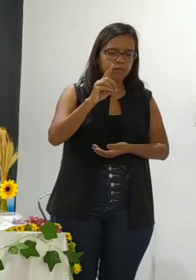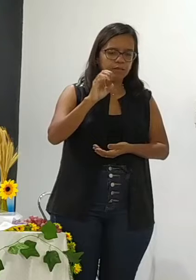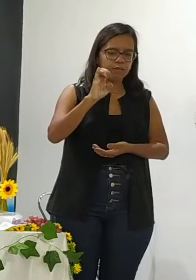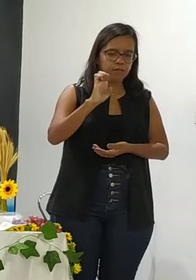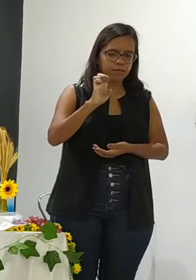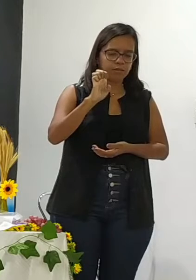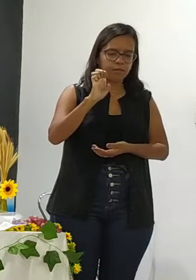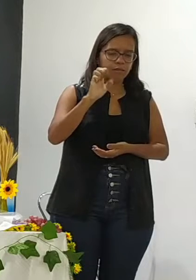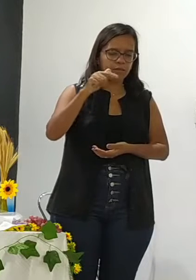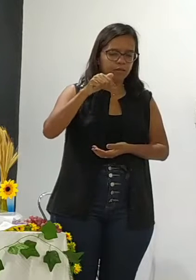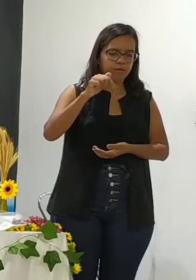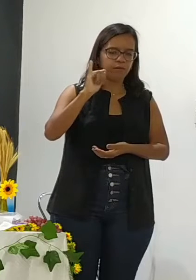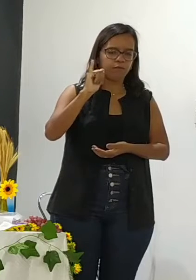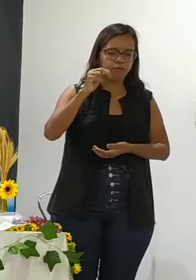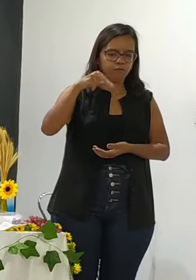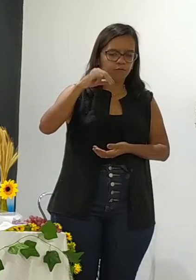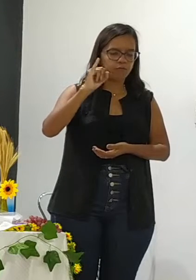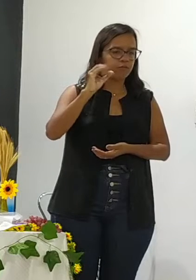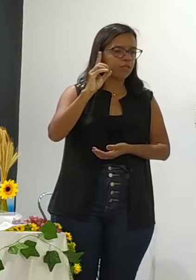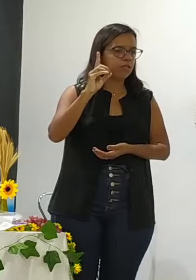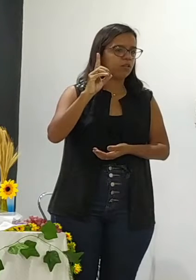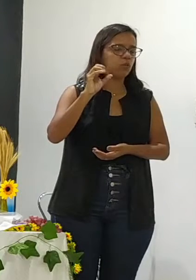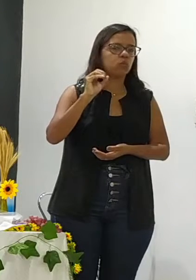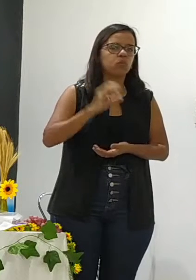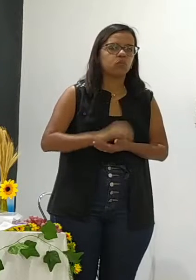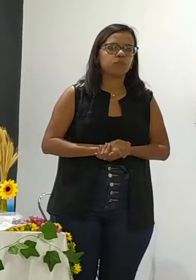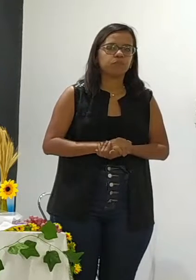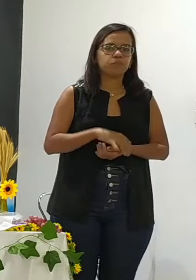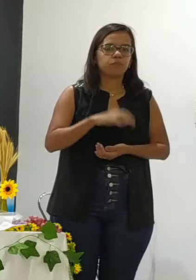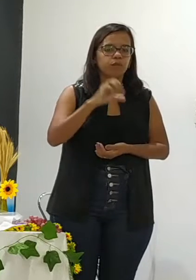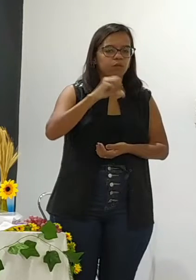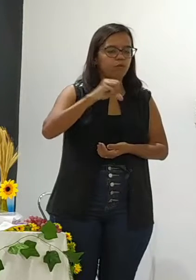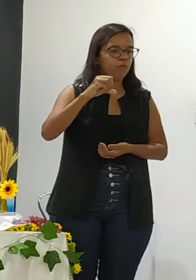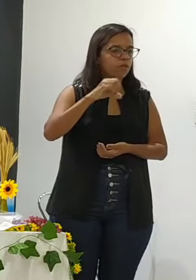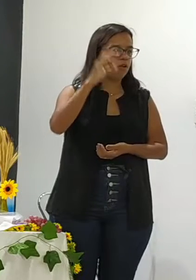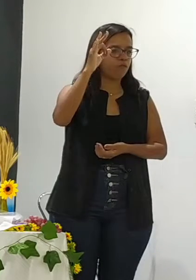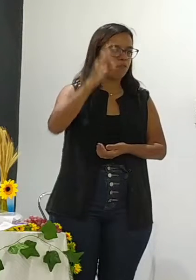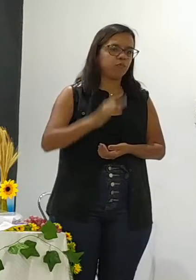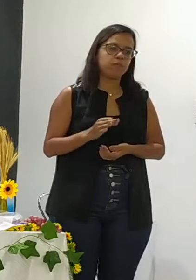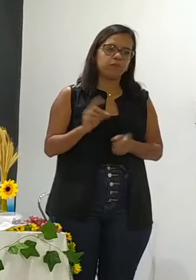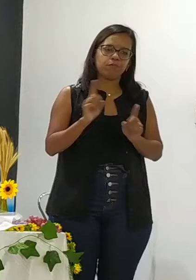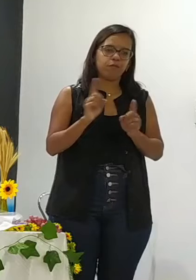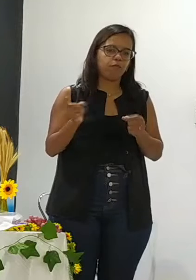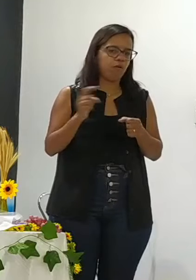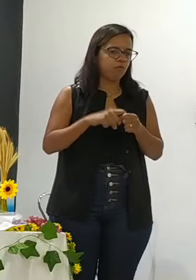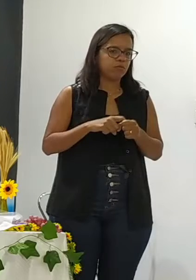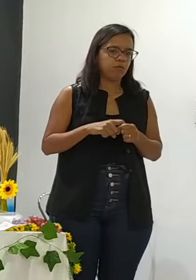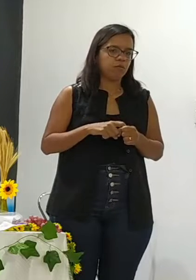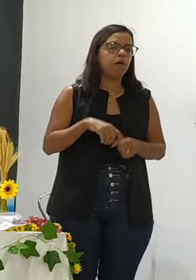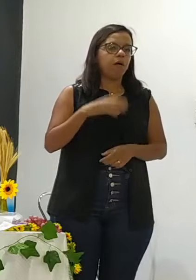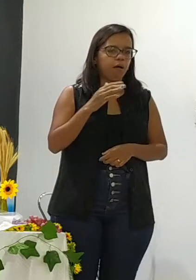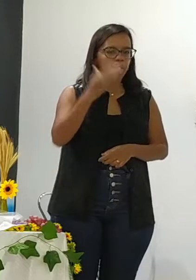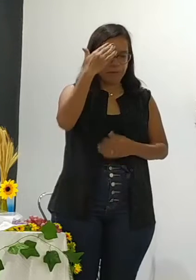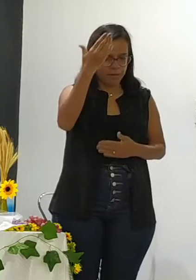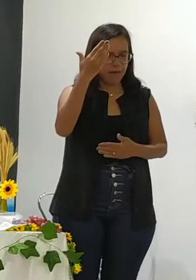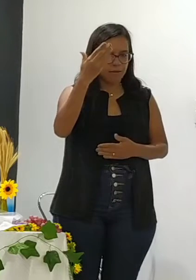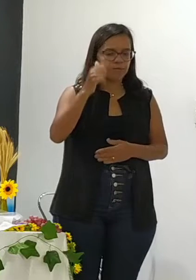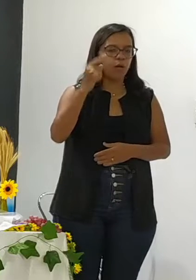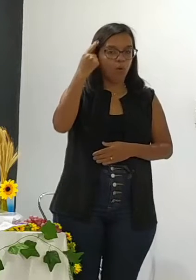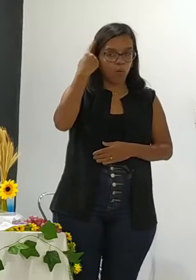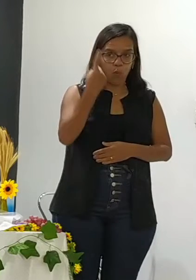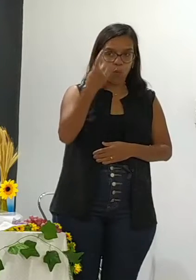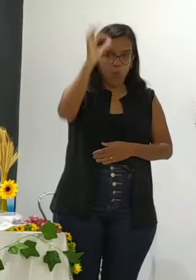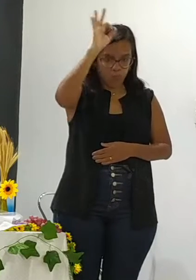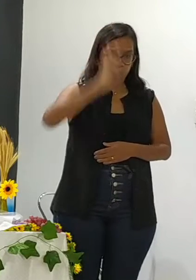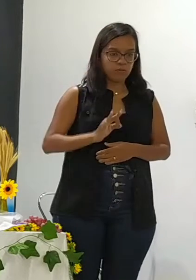seu processo, eu reabriei. Mas vou logo te avisando: 99% você não volta. Eu falei: obrigado pelo 1% que você deixou, porque eu vou voltar, porque foi Deus